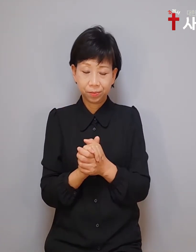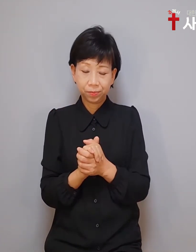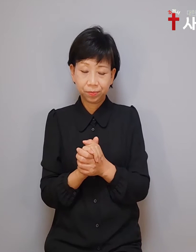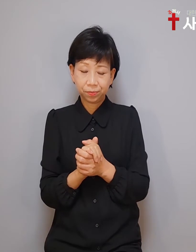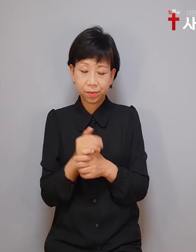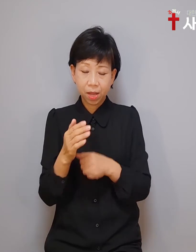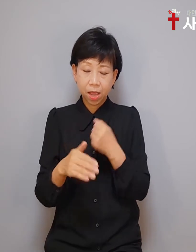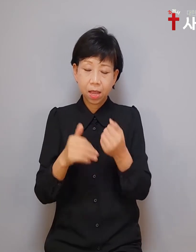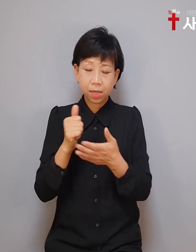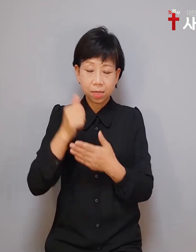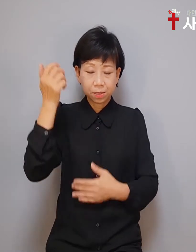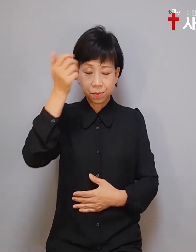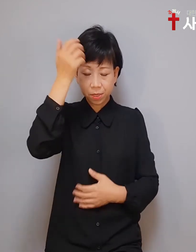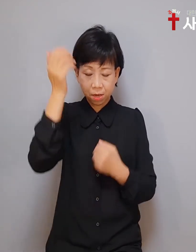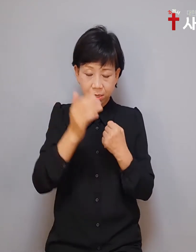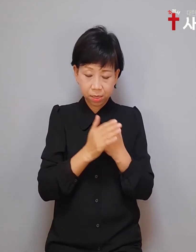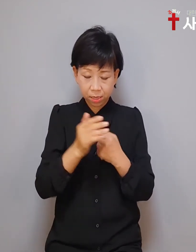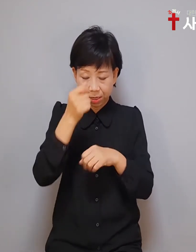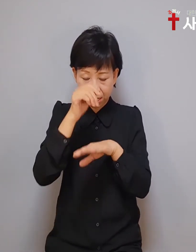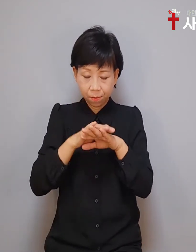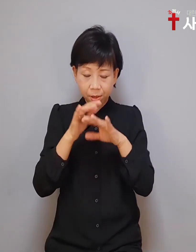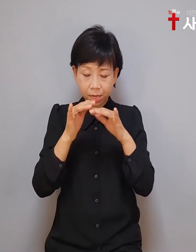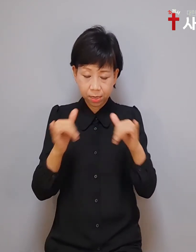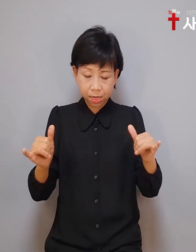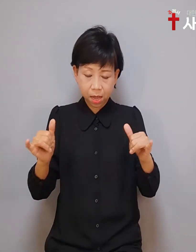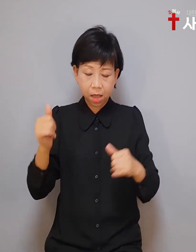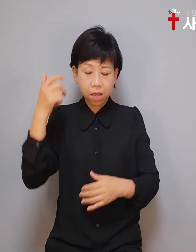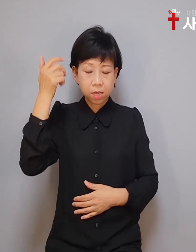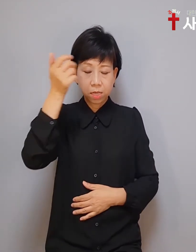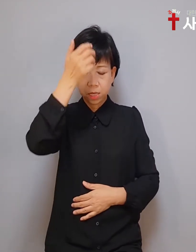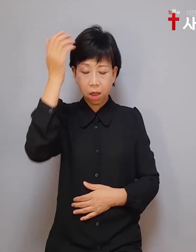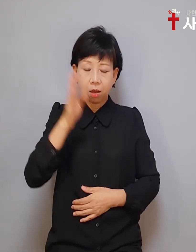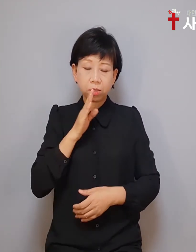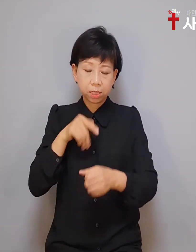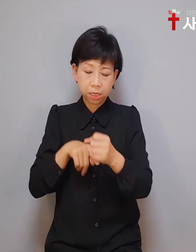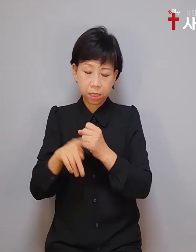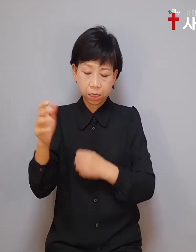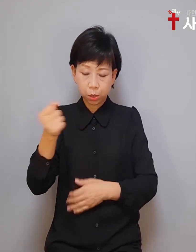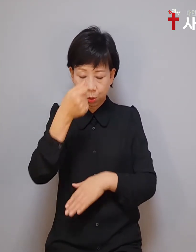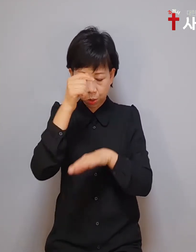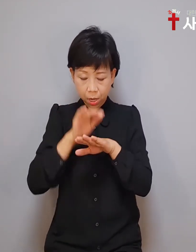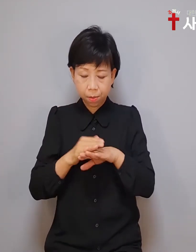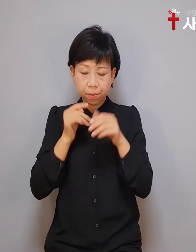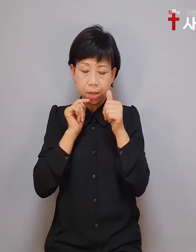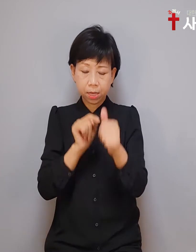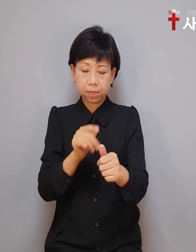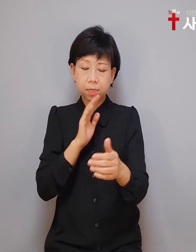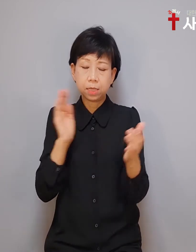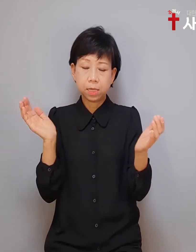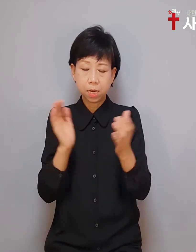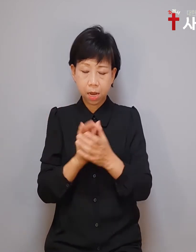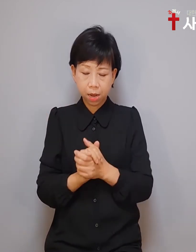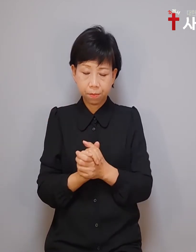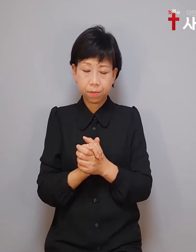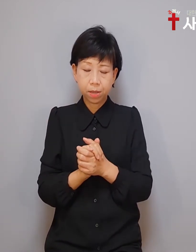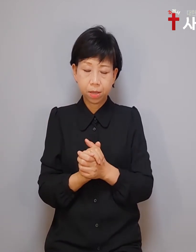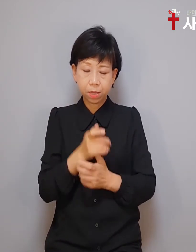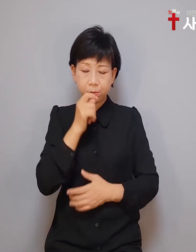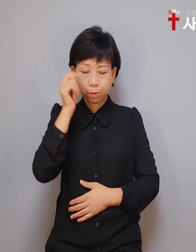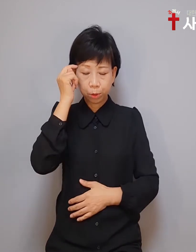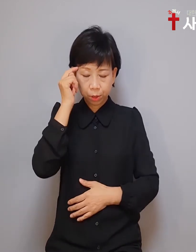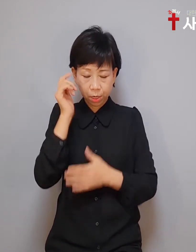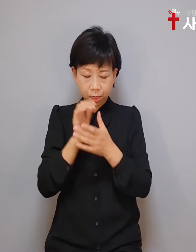하나님은 영이시니 예배하는 자가 영과 진리로 예배할지니라. 아멘. 묵상기도